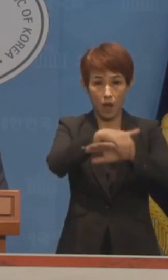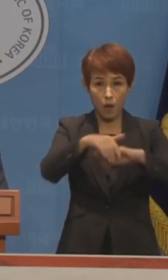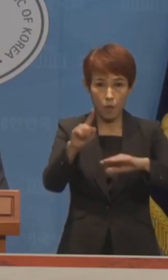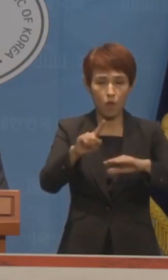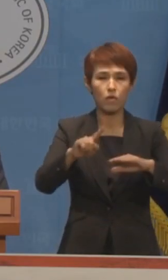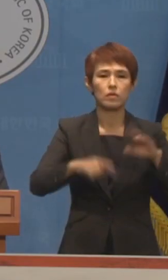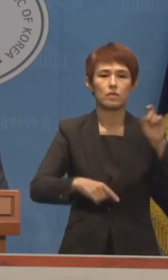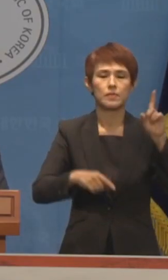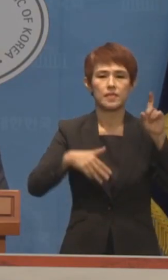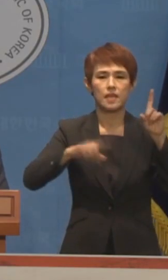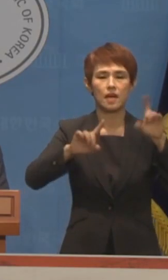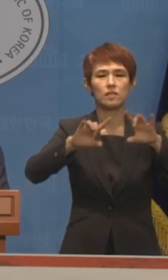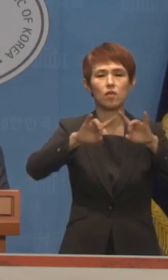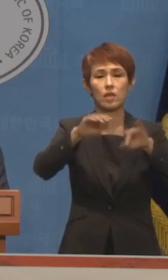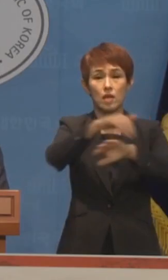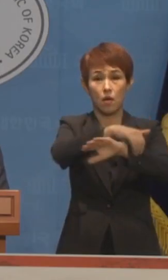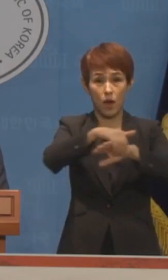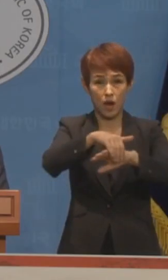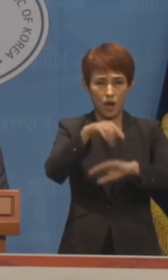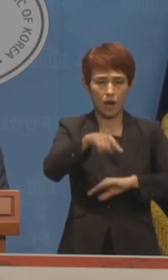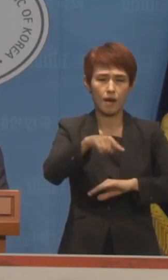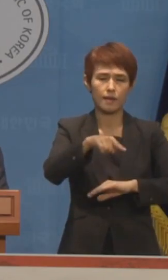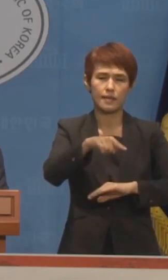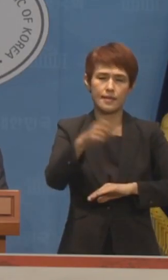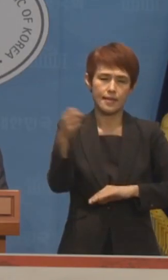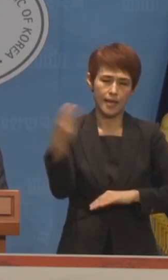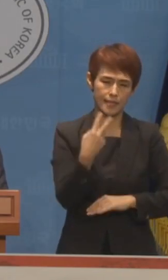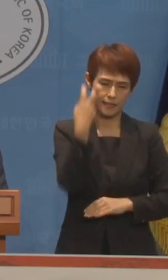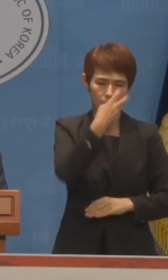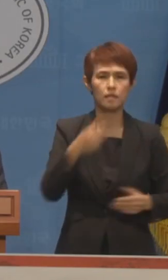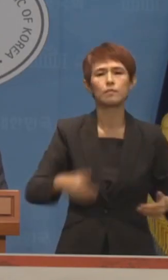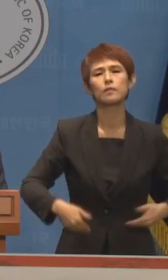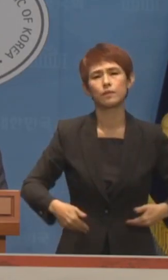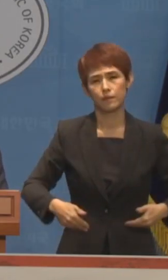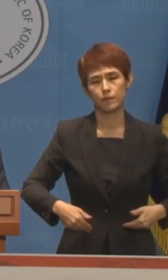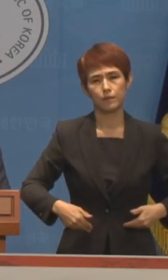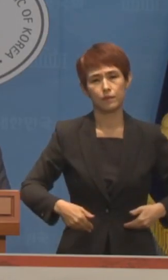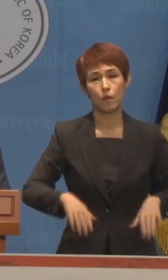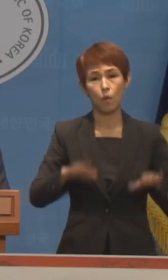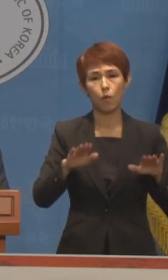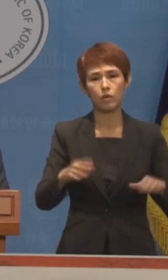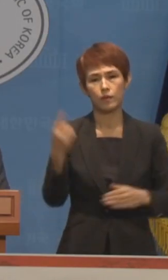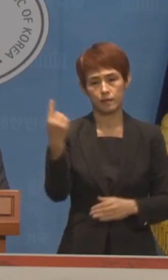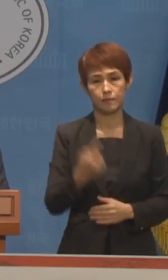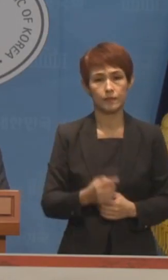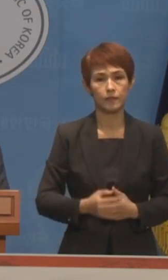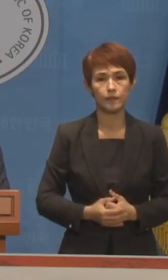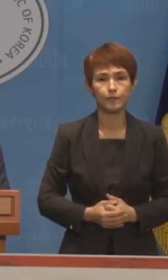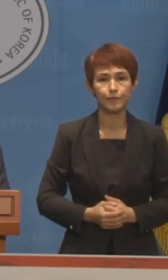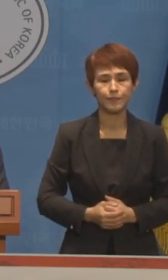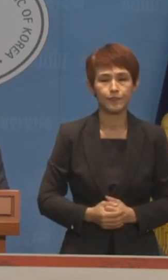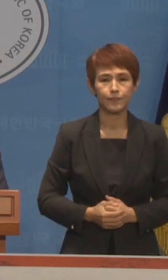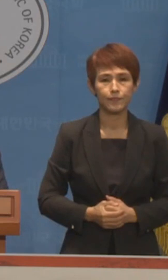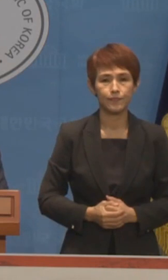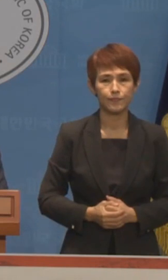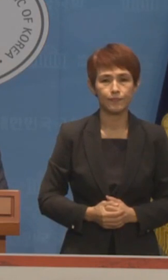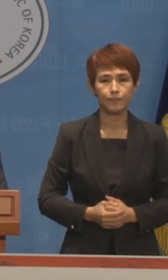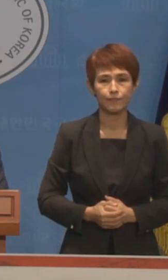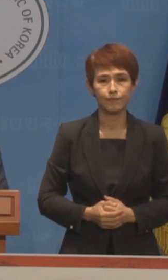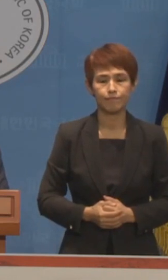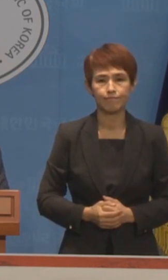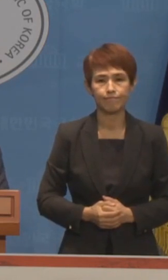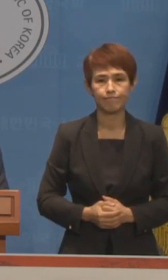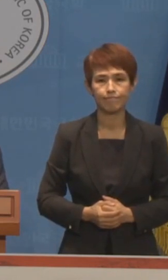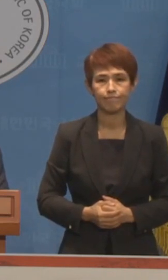수 있는 11차 전기본을 근본적으로 재검토할 필요가 있어서 오늘 기자회견을 함께 하게 됐습니다. 이후에도 여러 가지